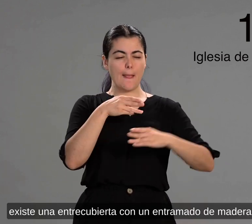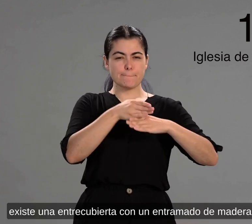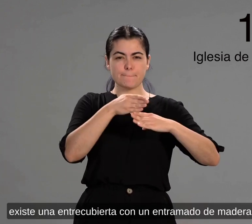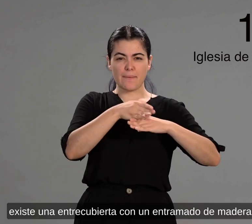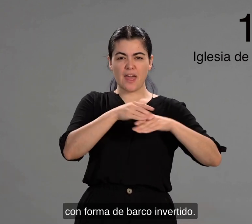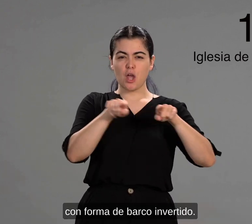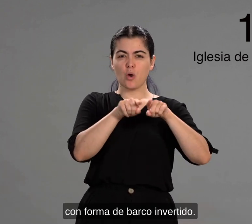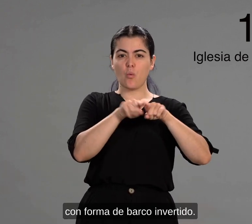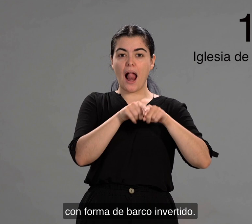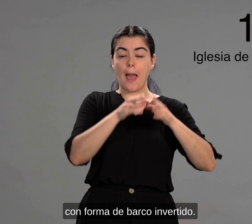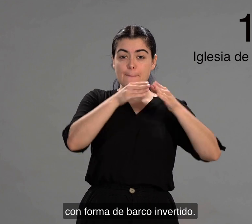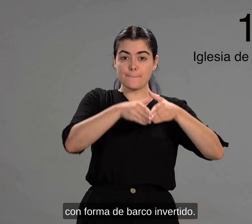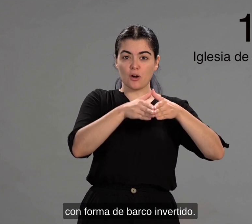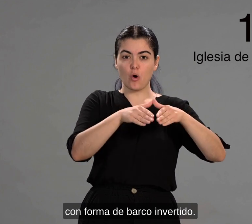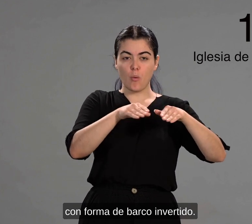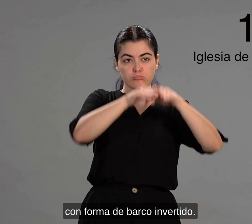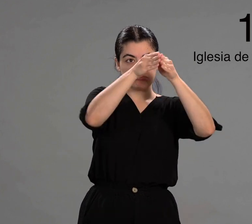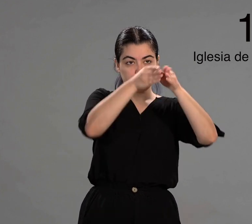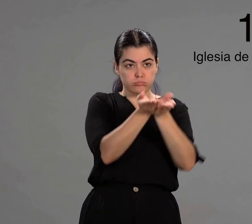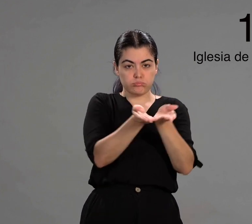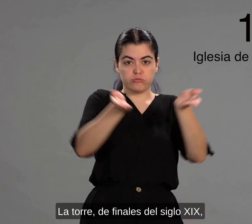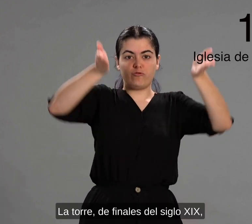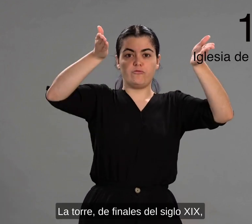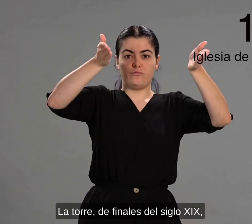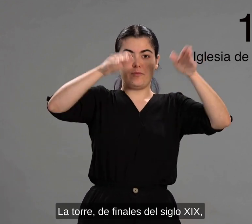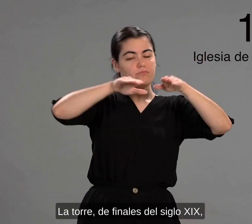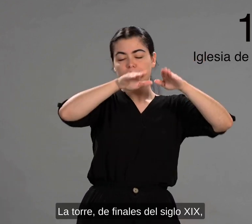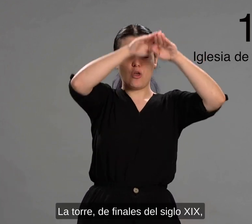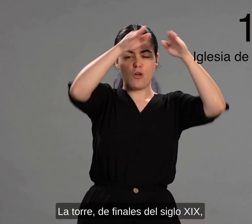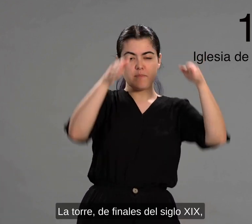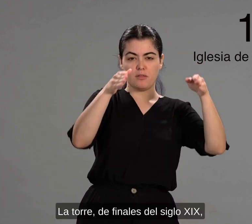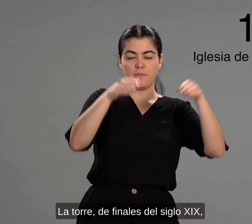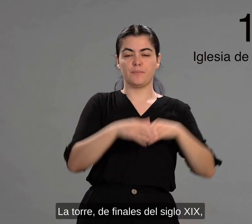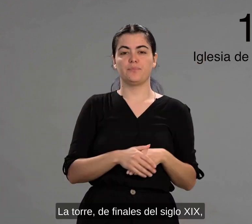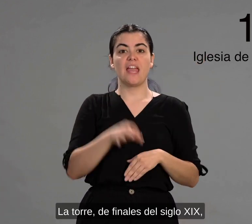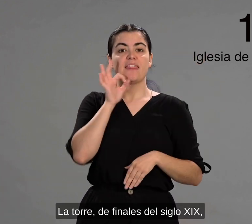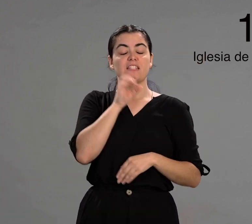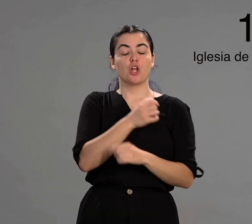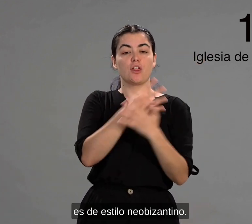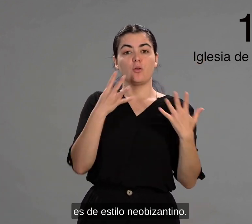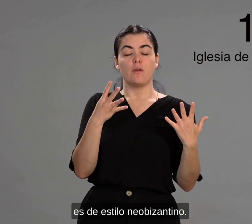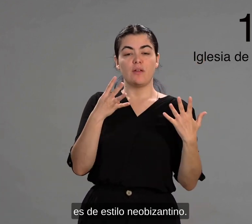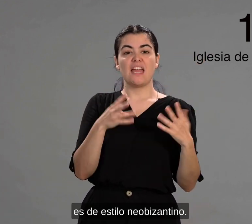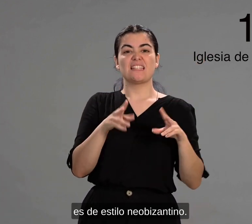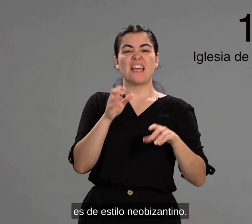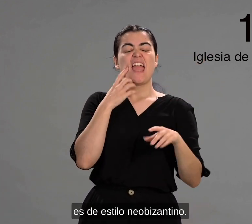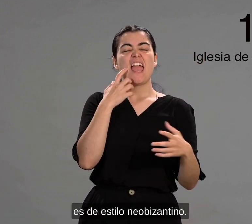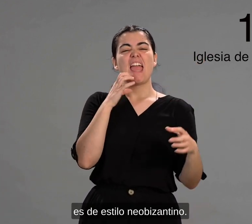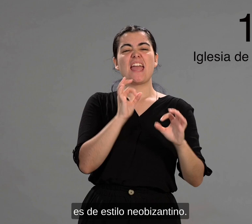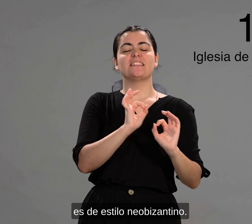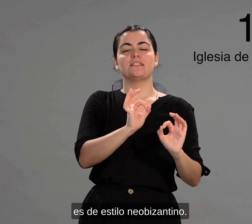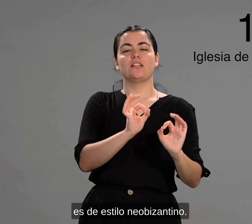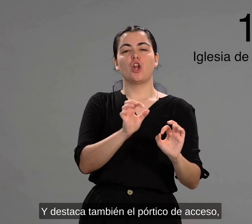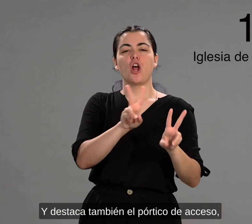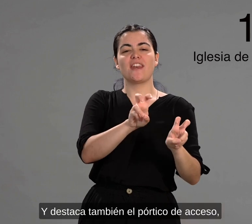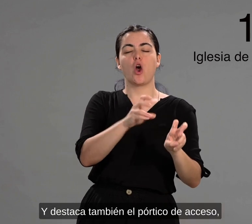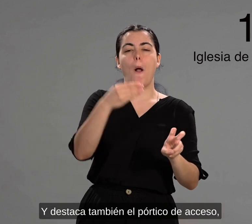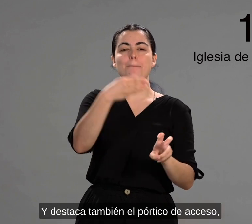madera con forma de barco invertido. La torre, de finales del siglo XIX, es de estilo neobizantino y destaca también